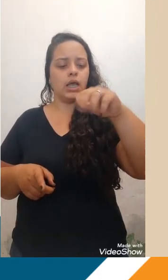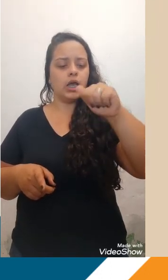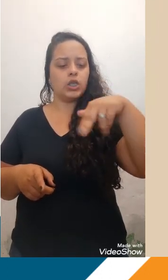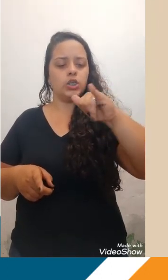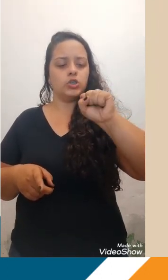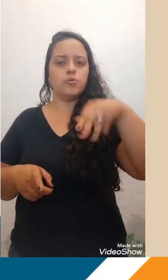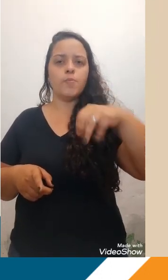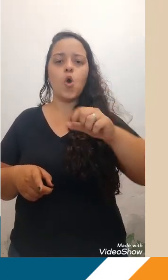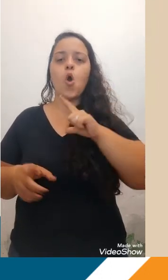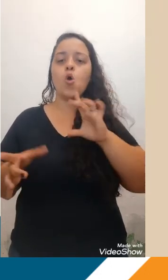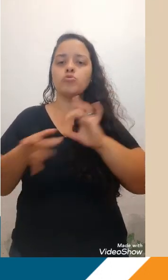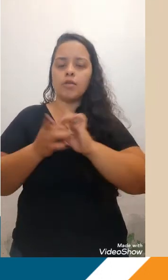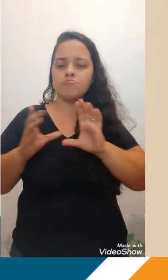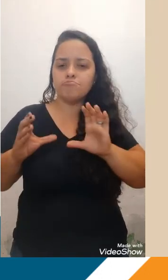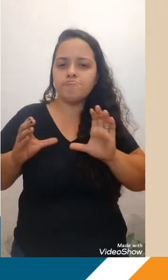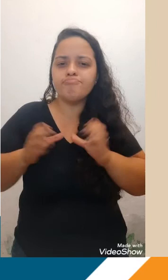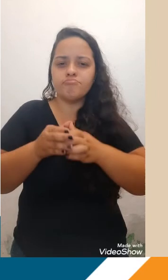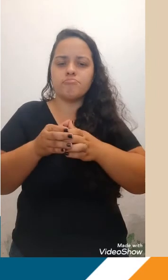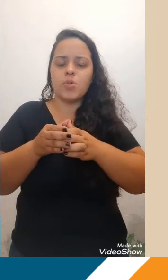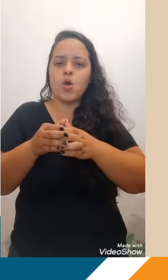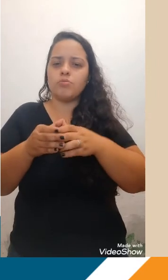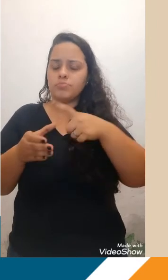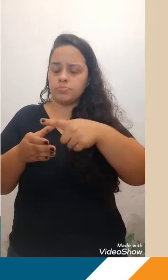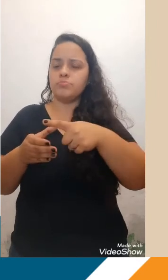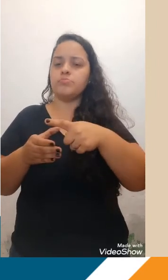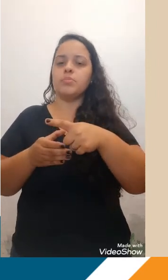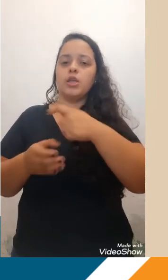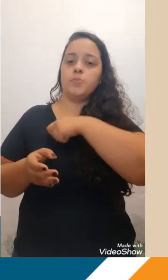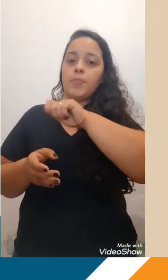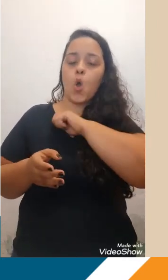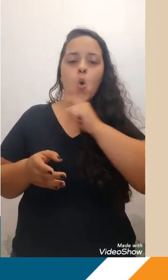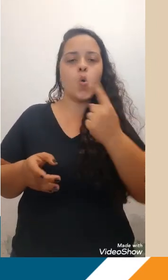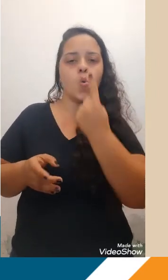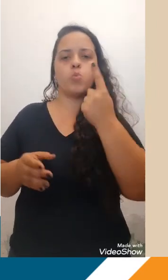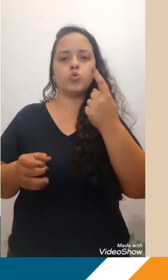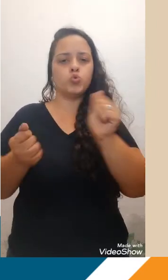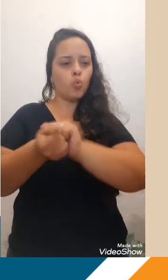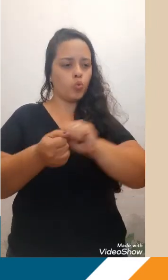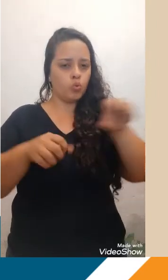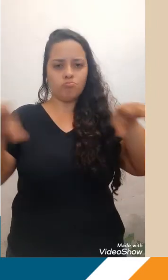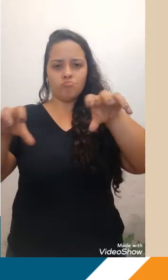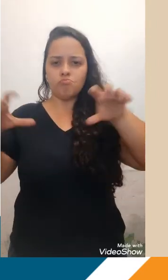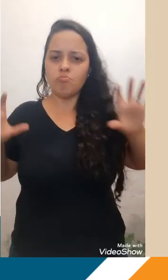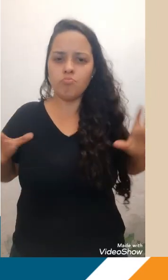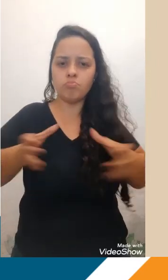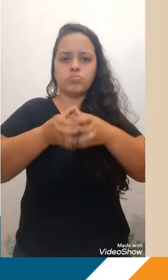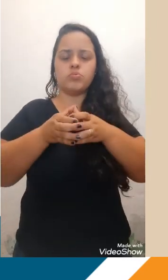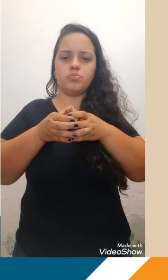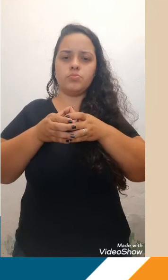a ideia de unir os antigos territórios coloniais espanhóis na América em uma só nação, em um só